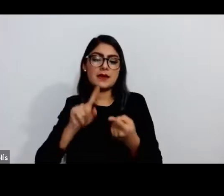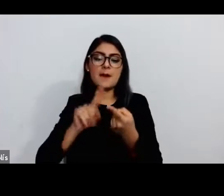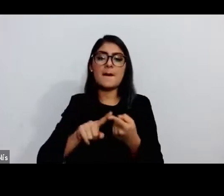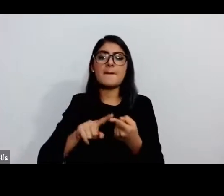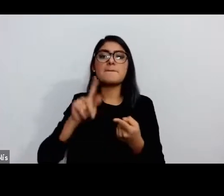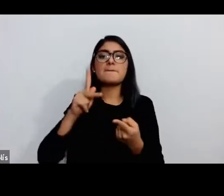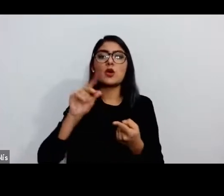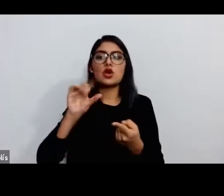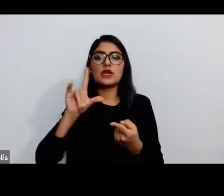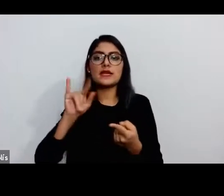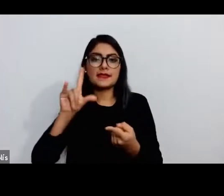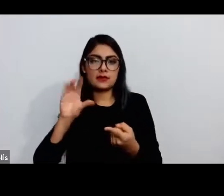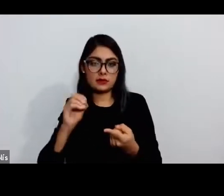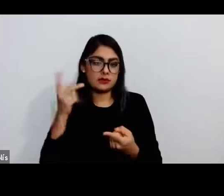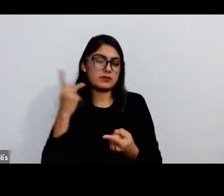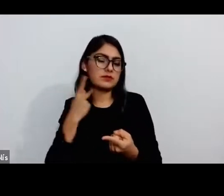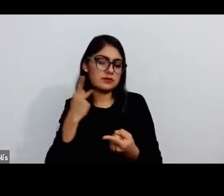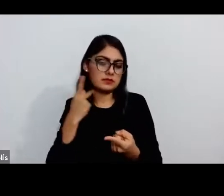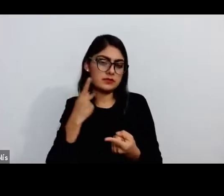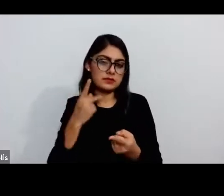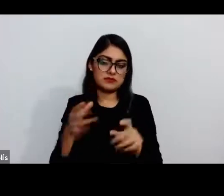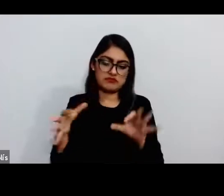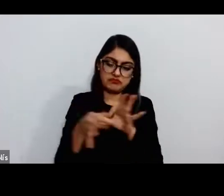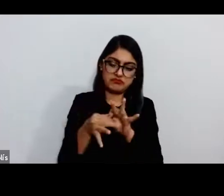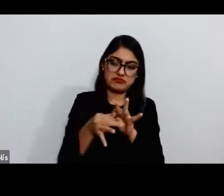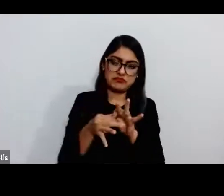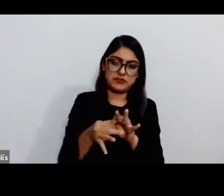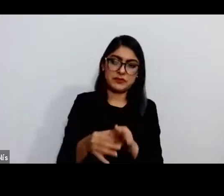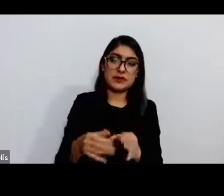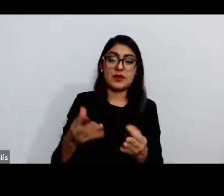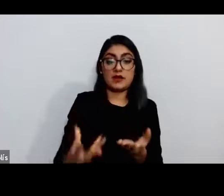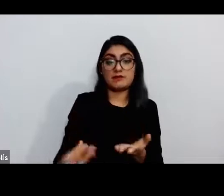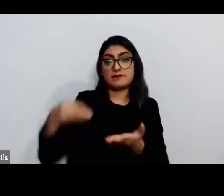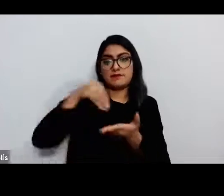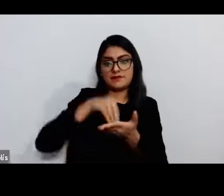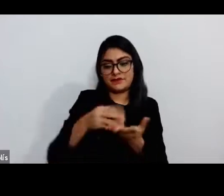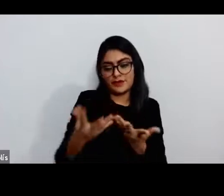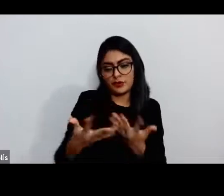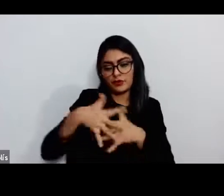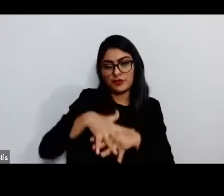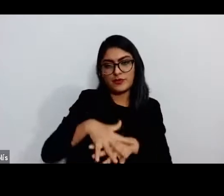a esos derechos civiles y políticos derechos sociales, ¿no? Y esos derechos van a